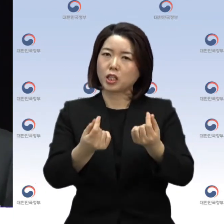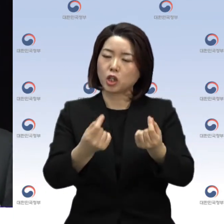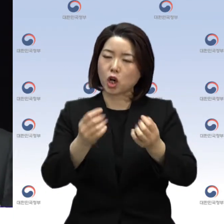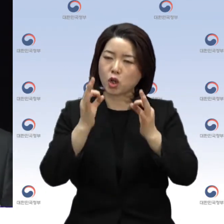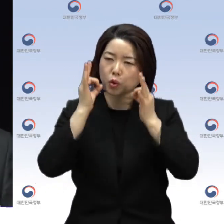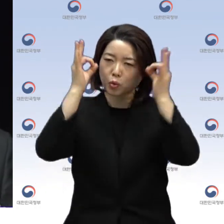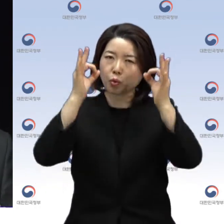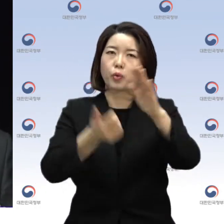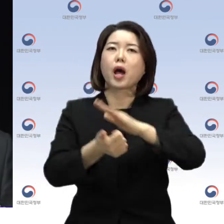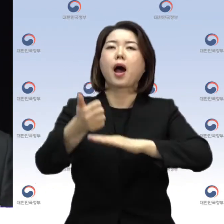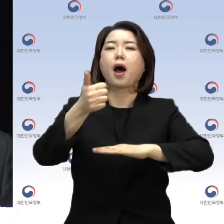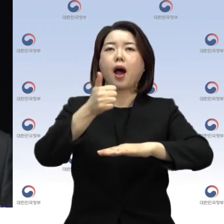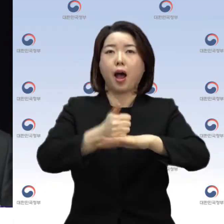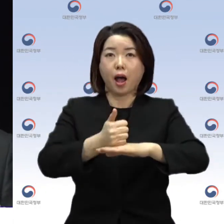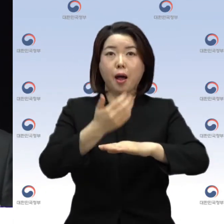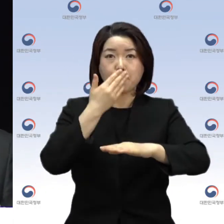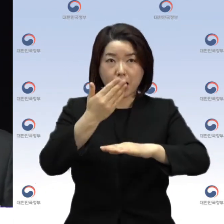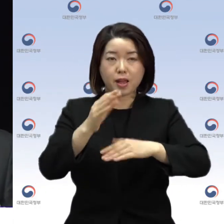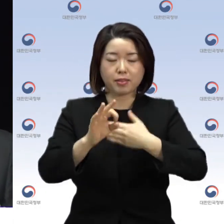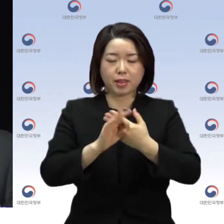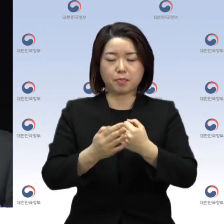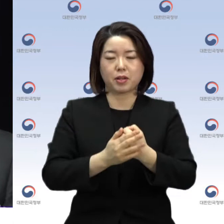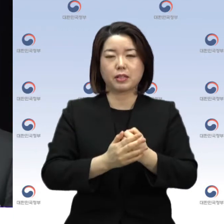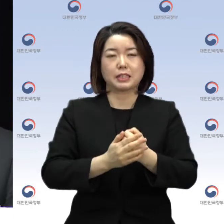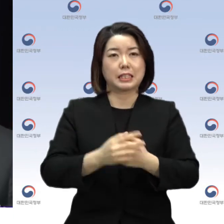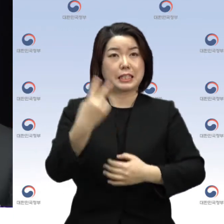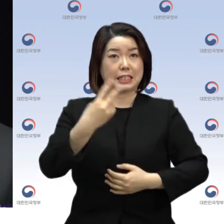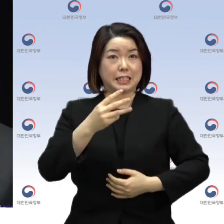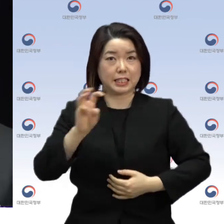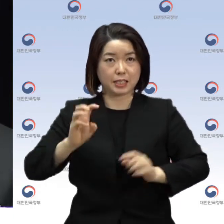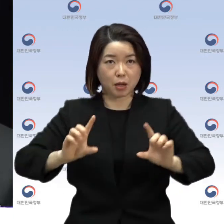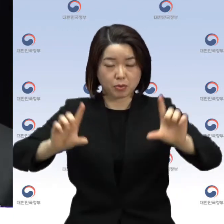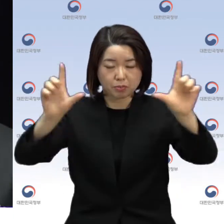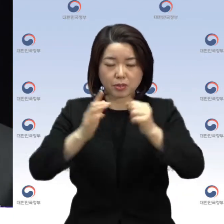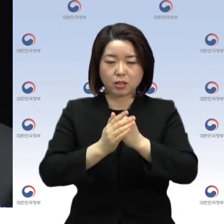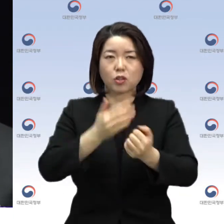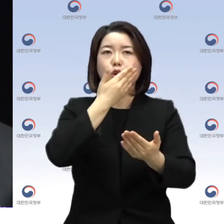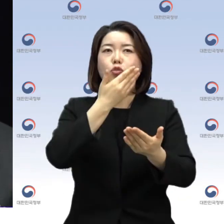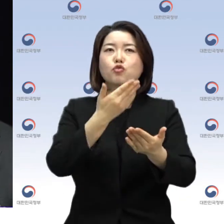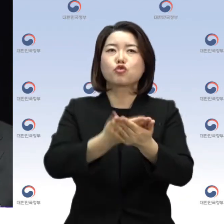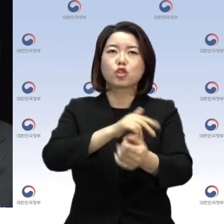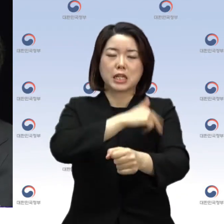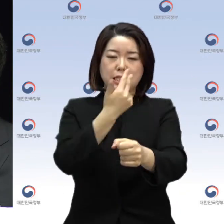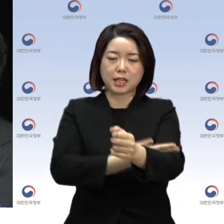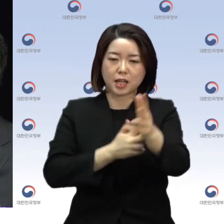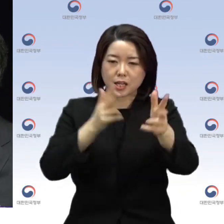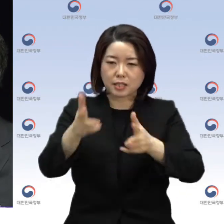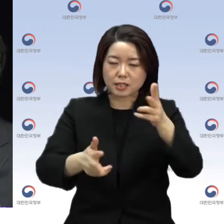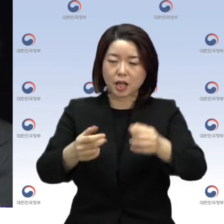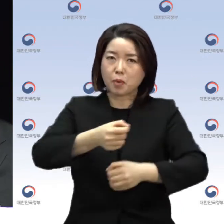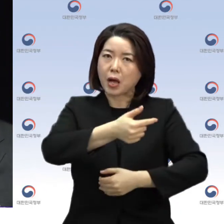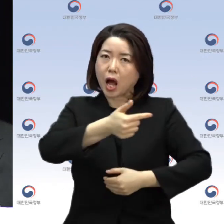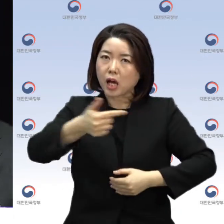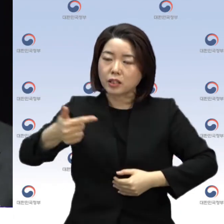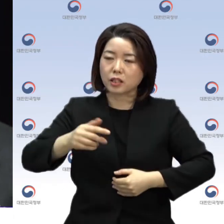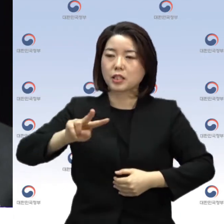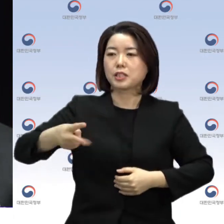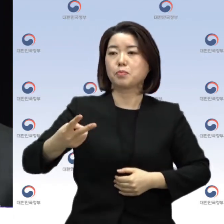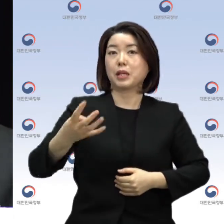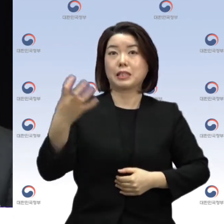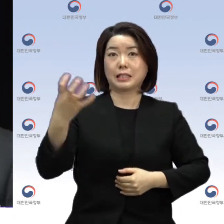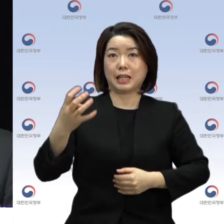이러한 노력의 성과를 거둔다면 2030년에는 핵심 저작권 산업의 규모는 240조